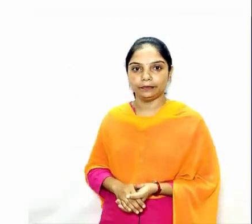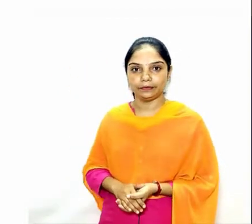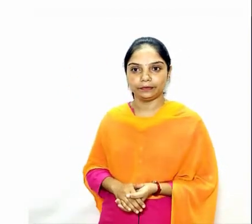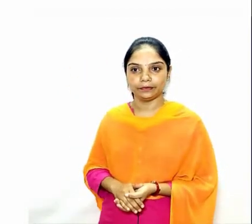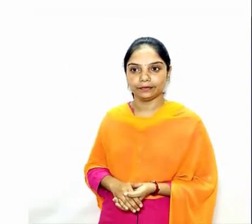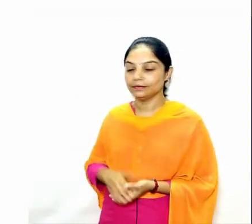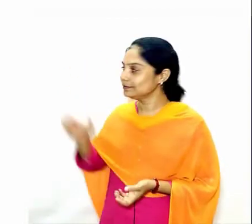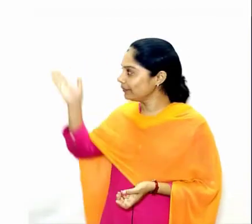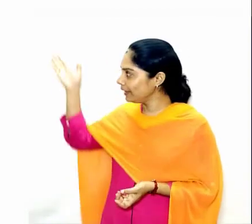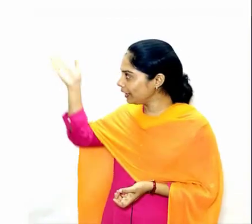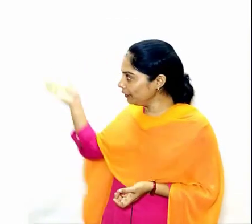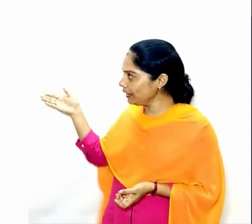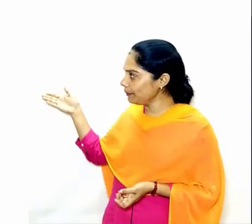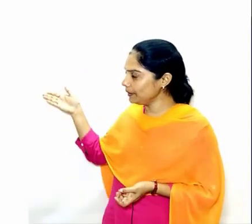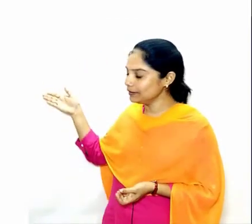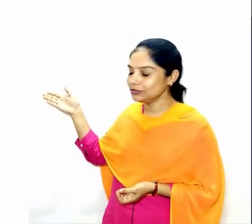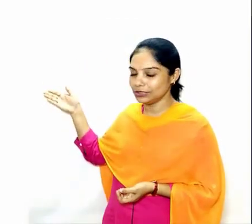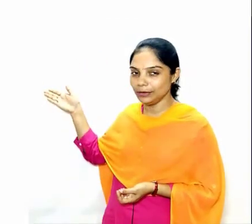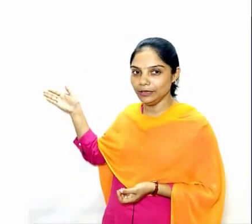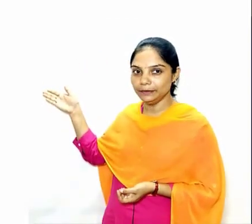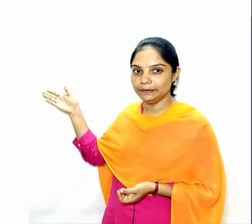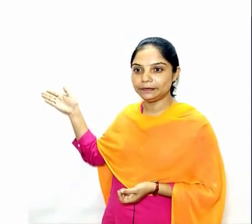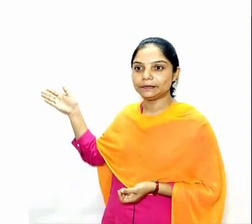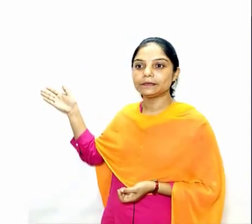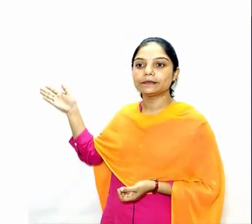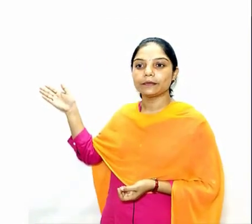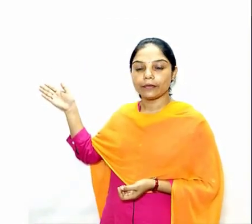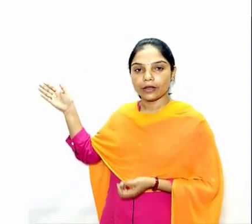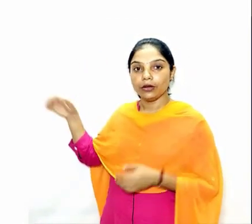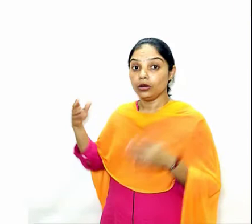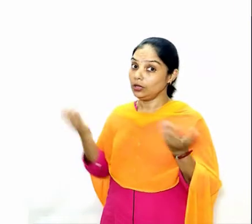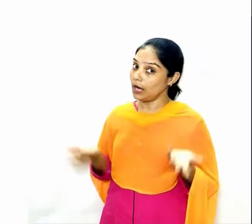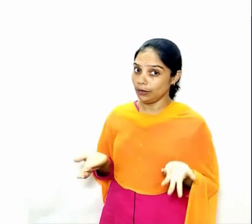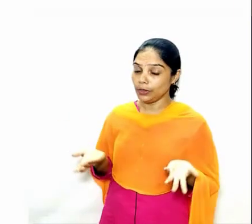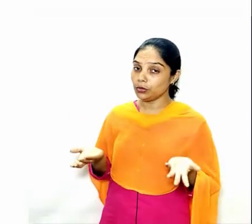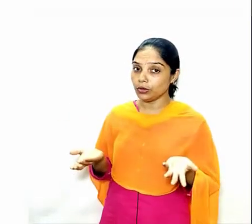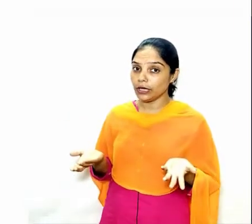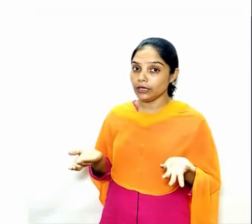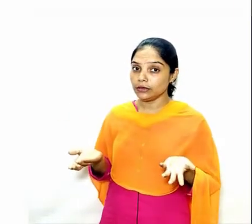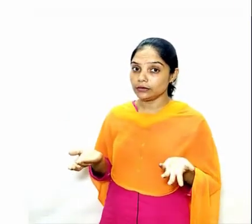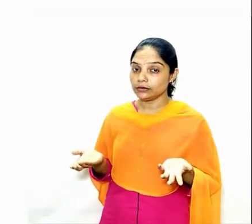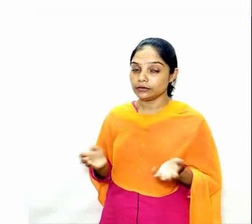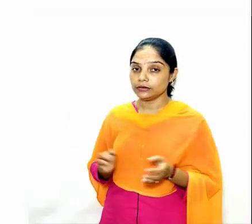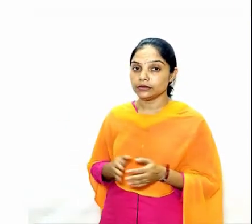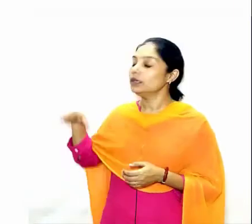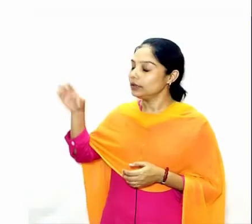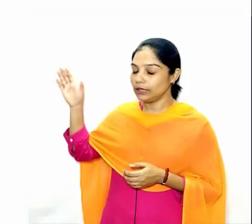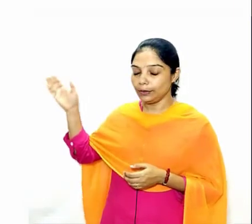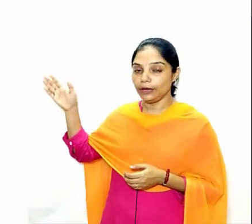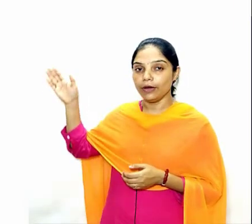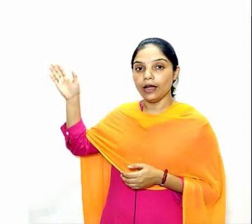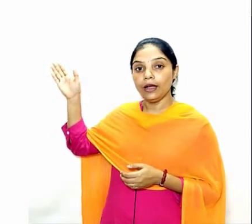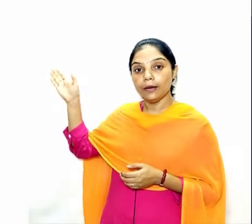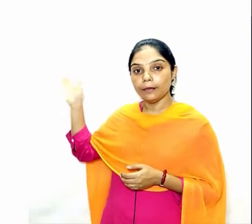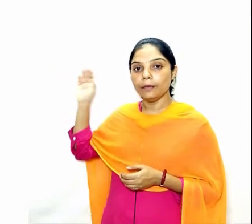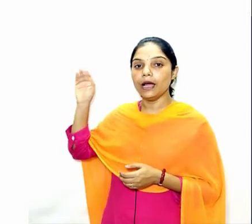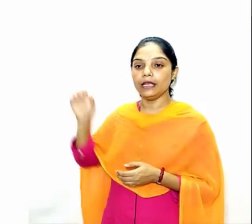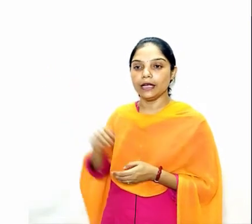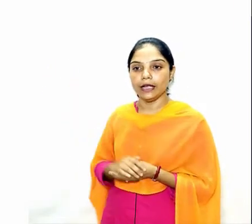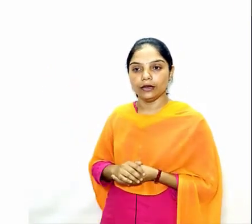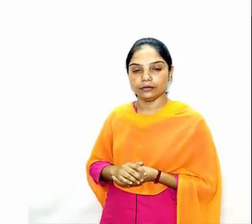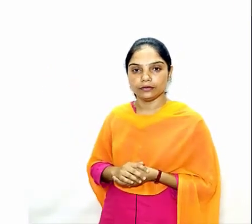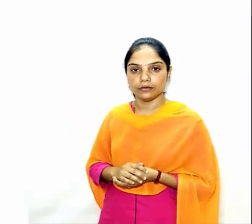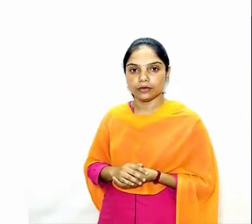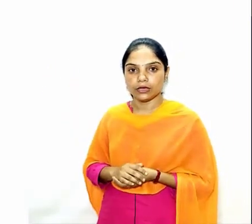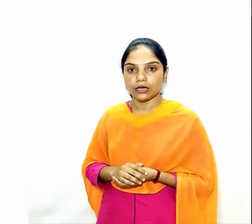गिरा। देख रहे हो ना यहाँ पर चित्र में, डाल भी टूट गई। तभी वहां